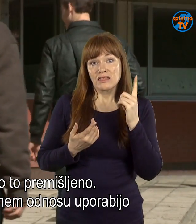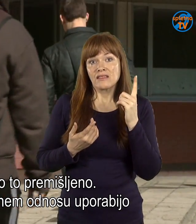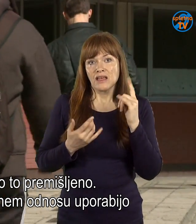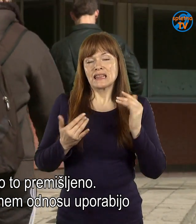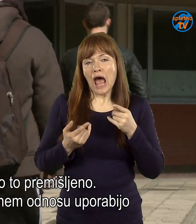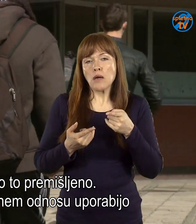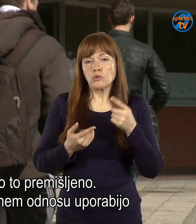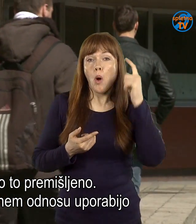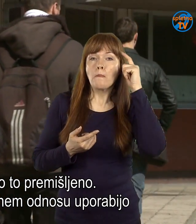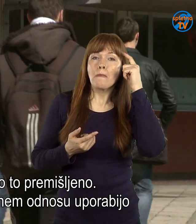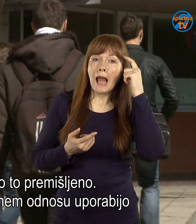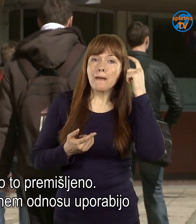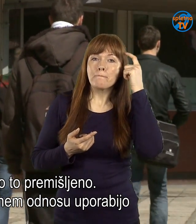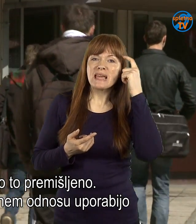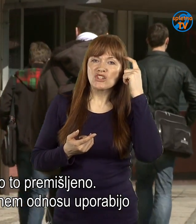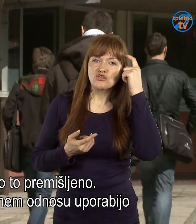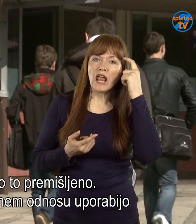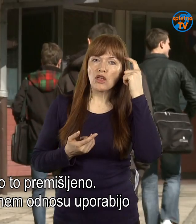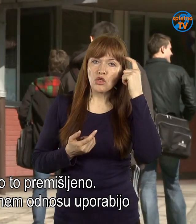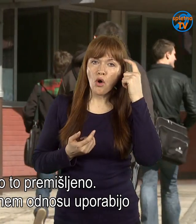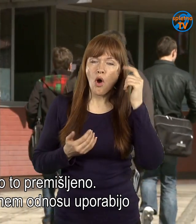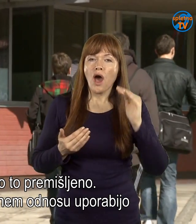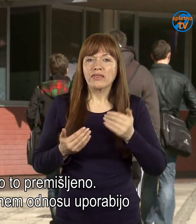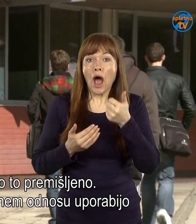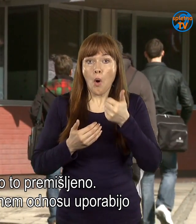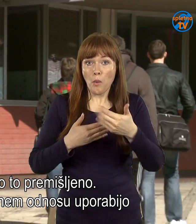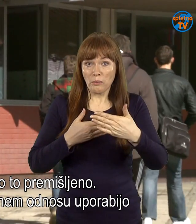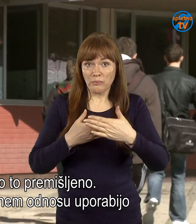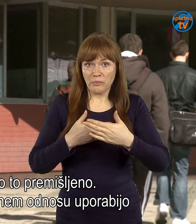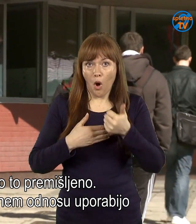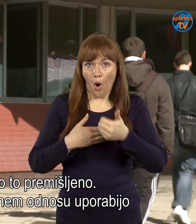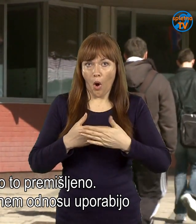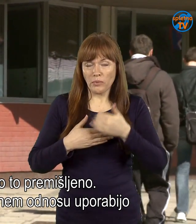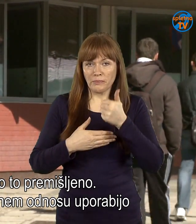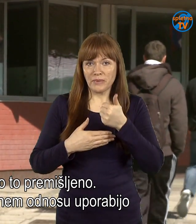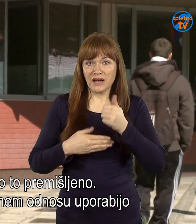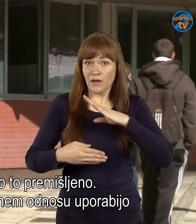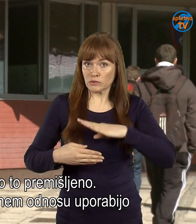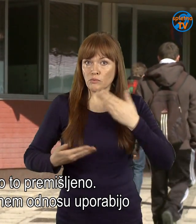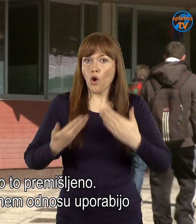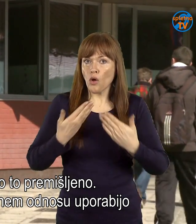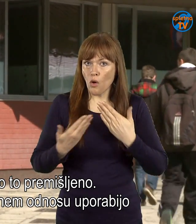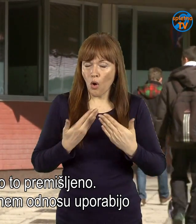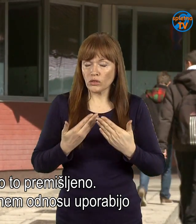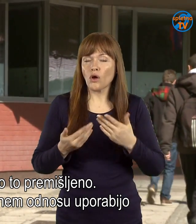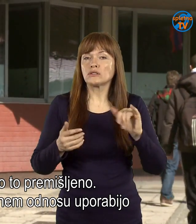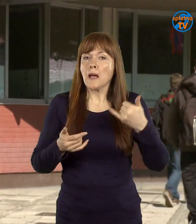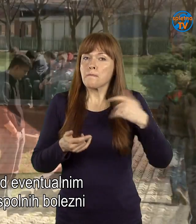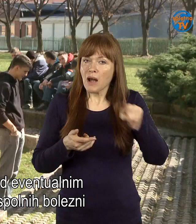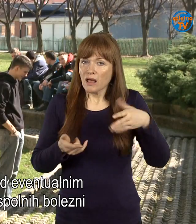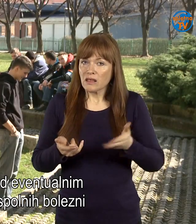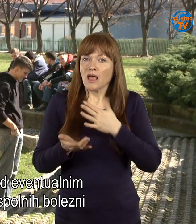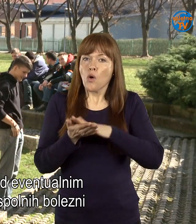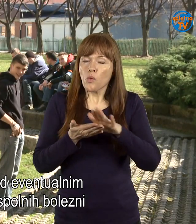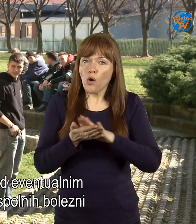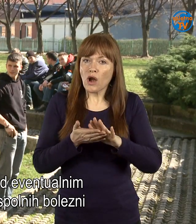Vendar naj bo to premišljeno, naj ob prvem spolnem odnosu tudi uporabijo